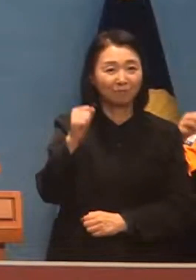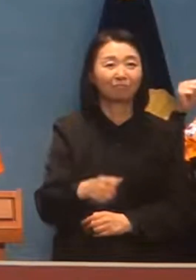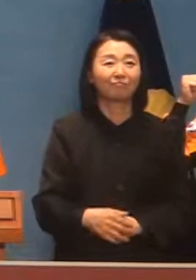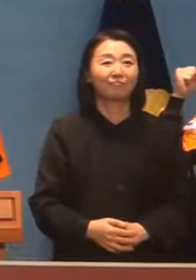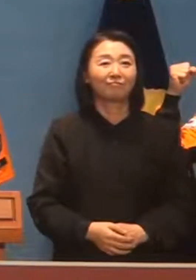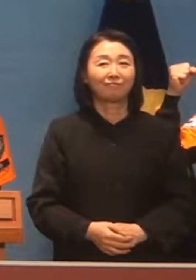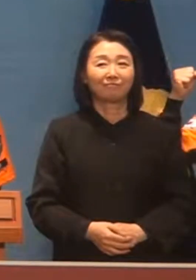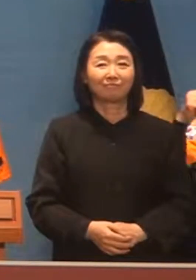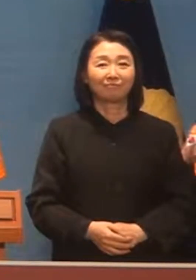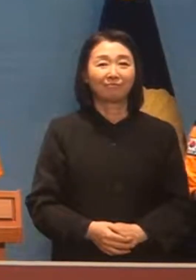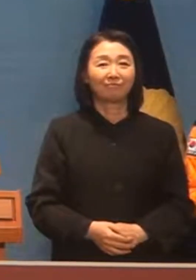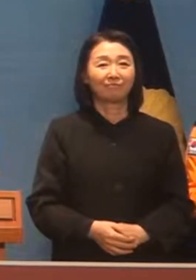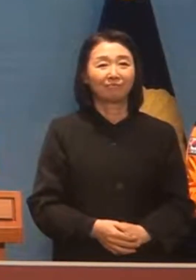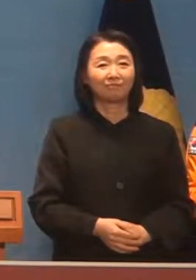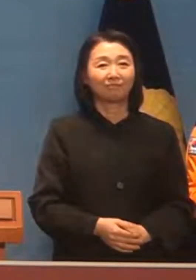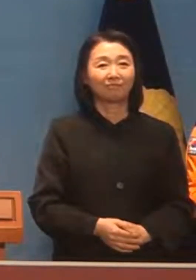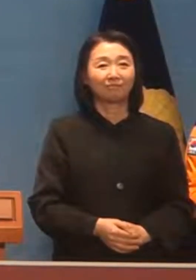주제!